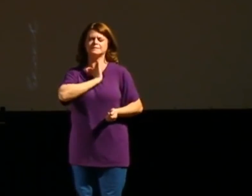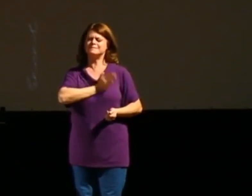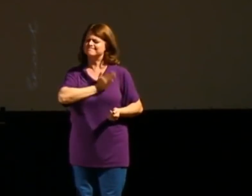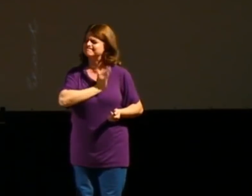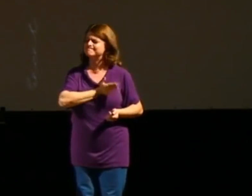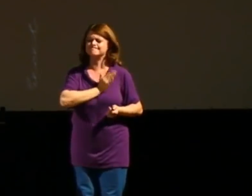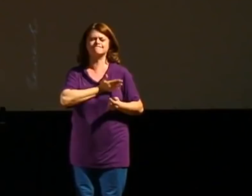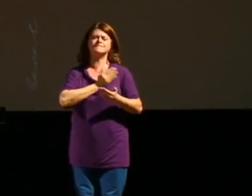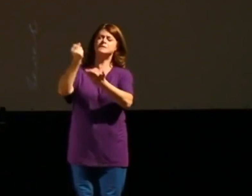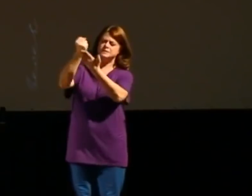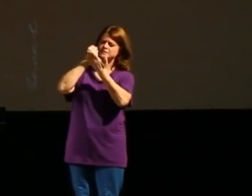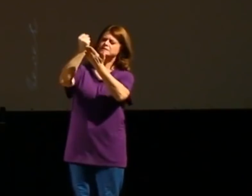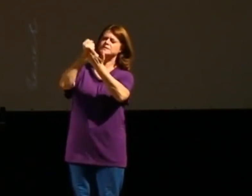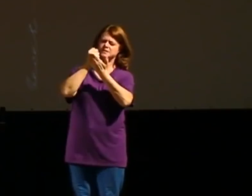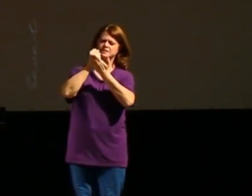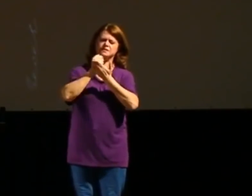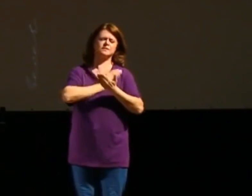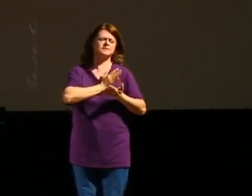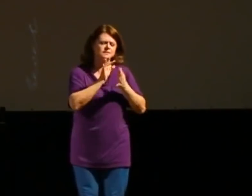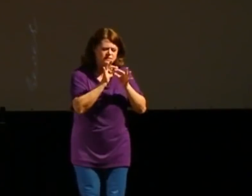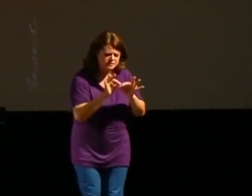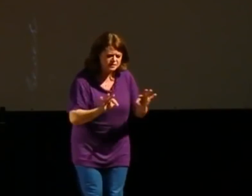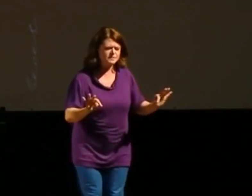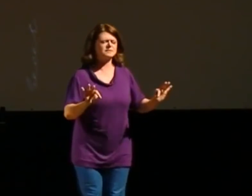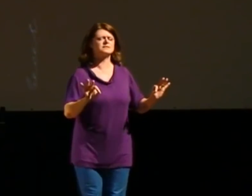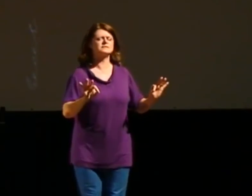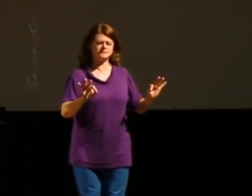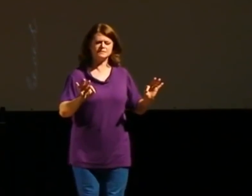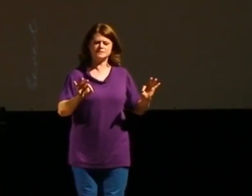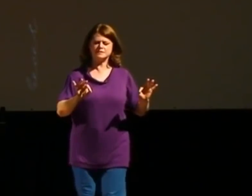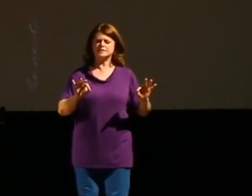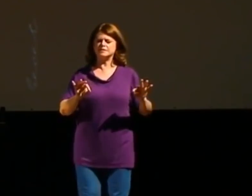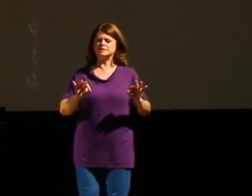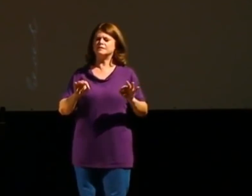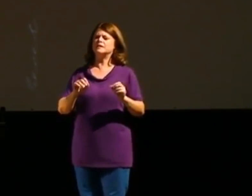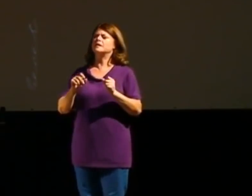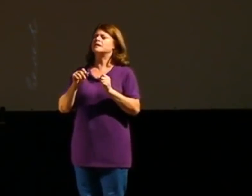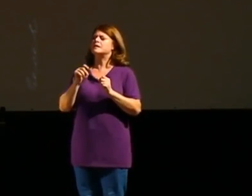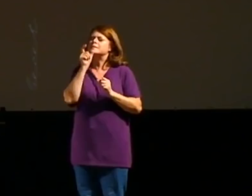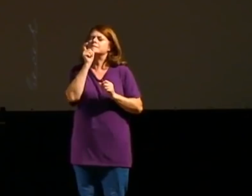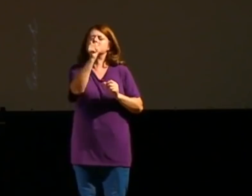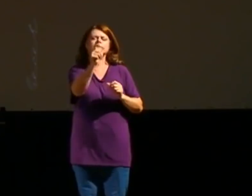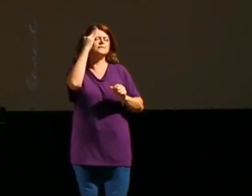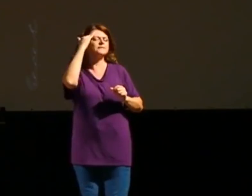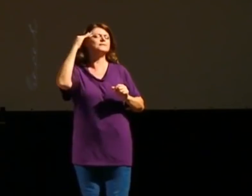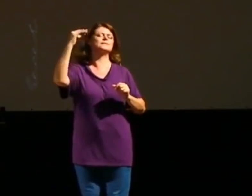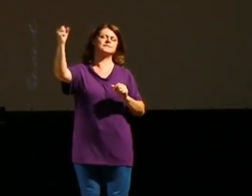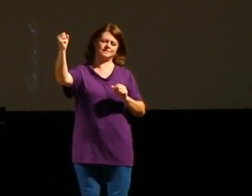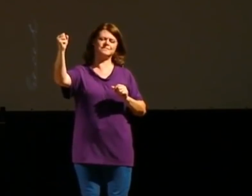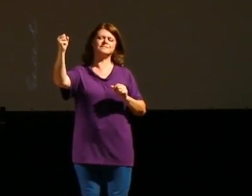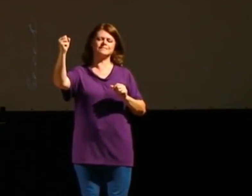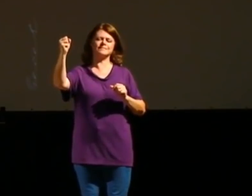Pai, ser simples. Dá a palavra de sabedoria essa noite.